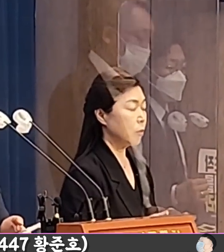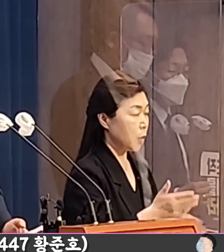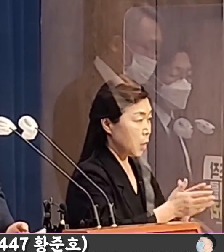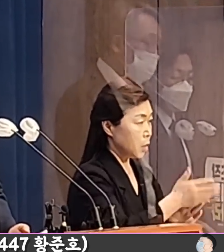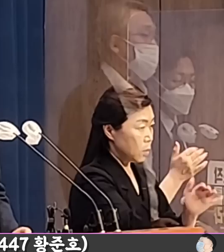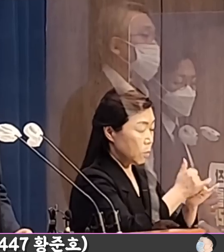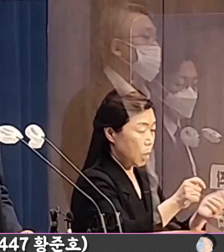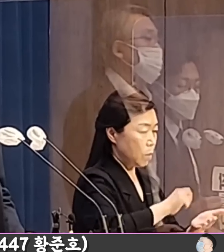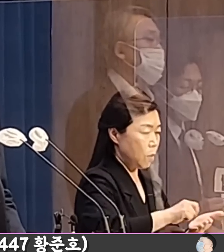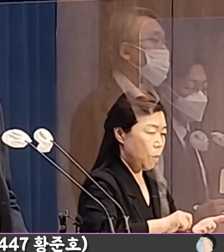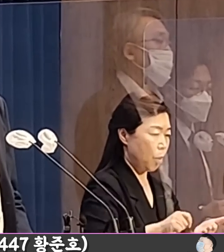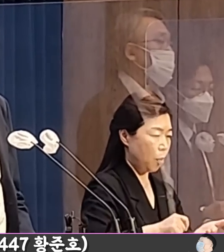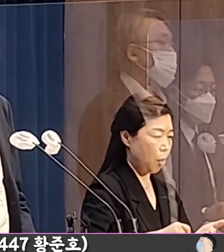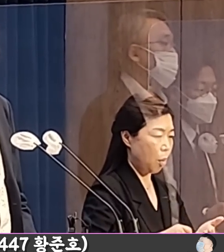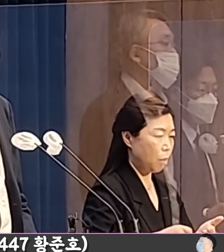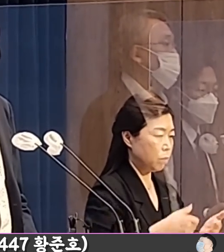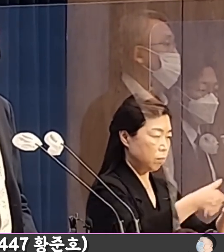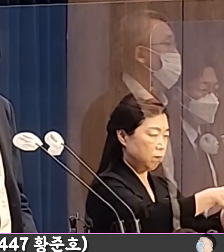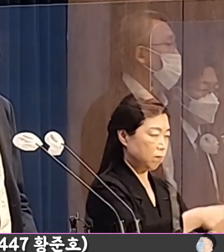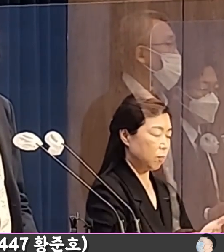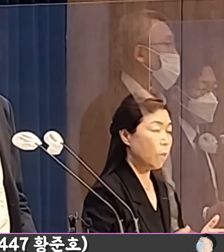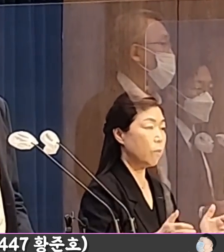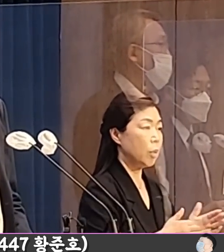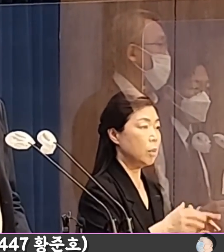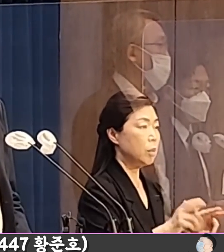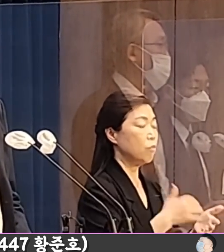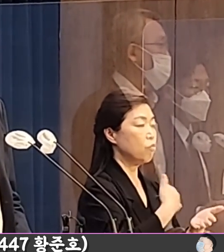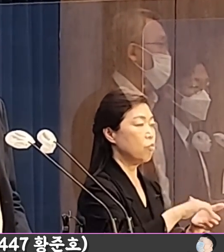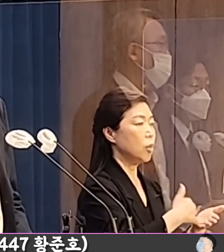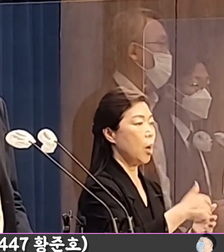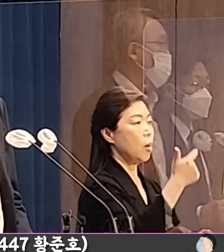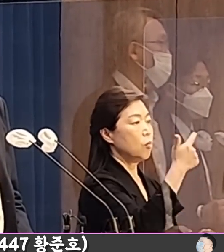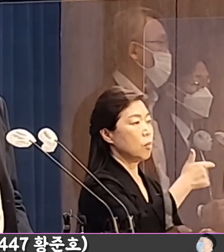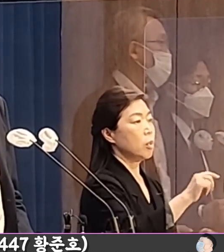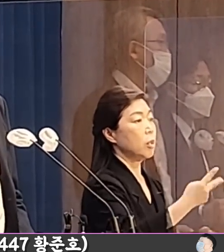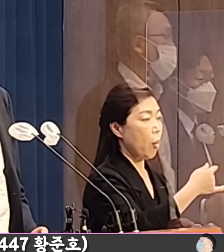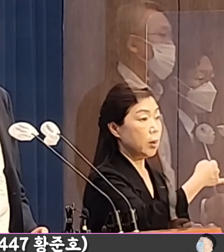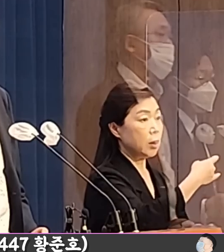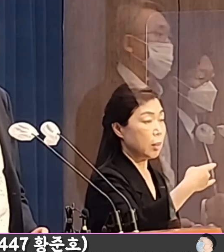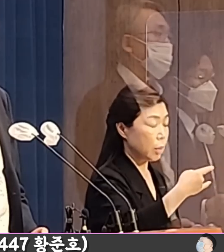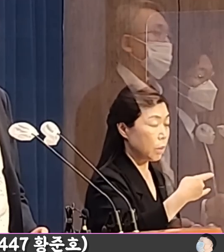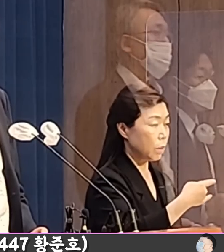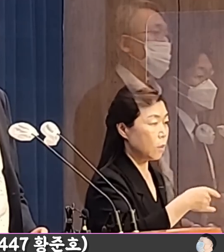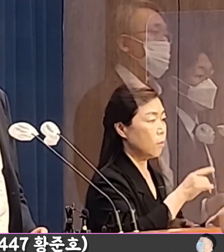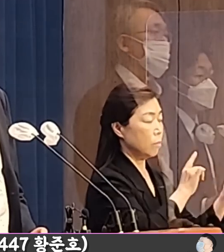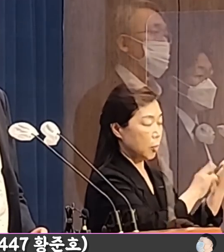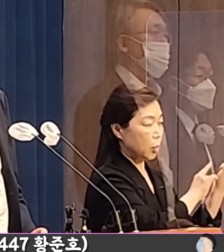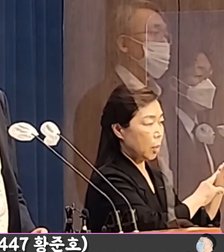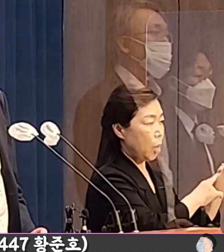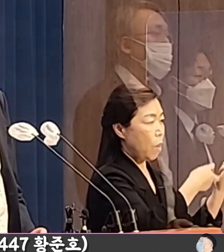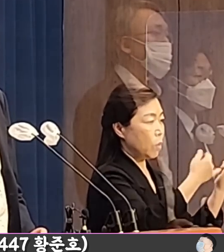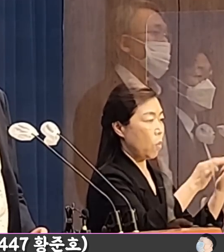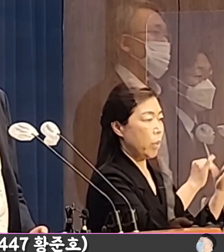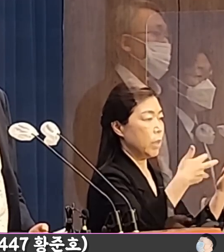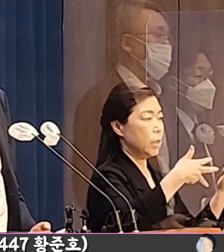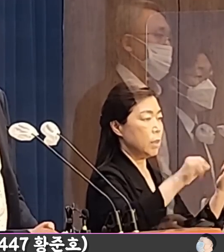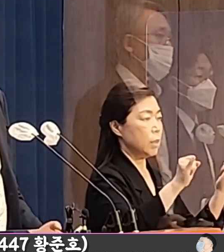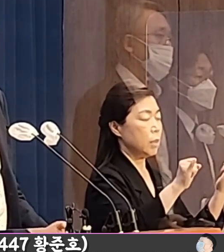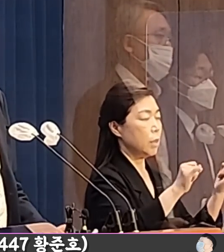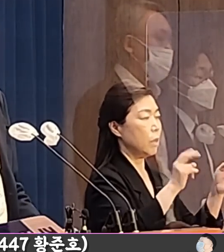시민들의 서명을 받았습니다. 현재 6,200명이 김건희 도이치모터스 관련한 특검을